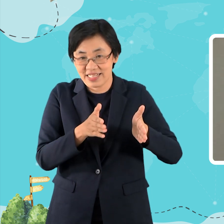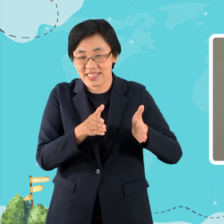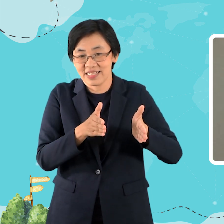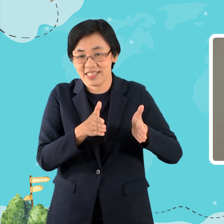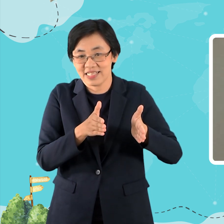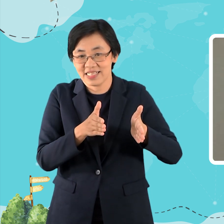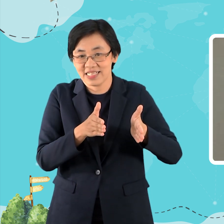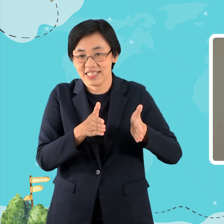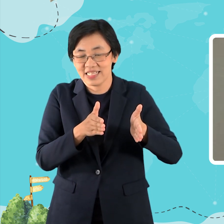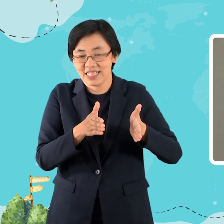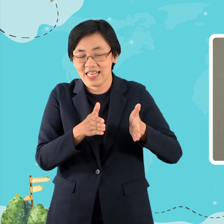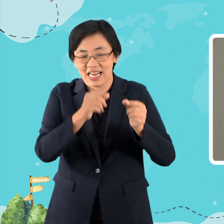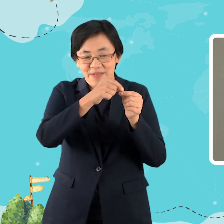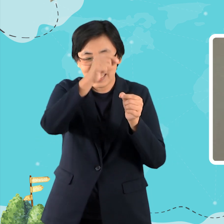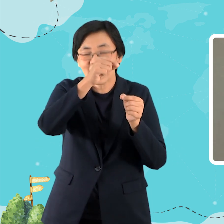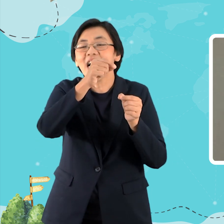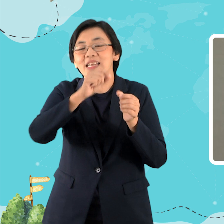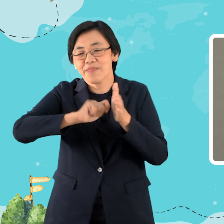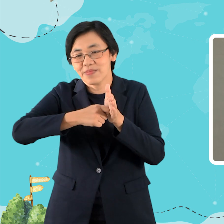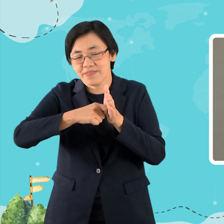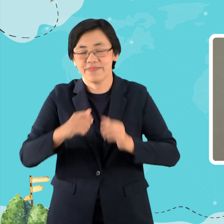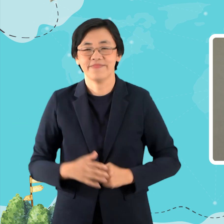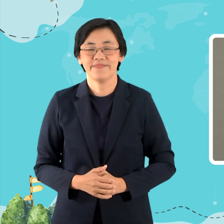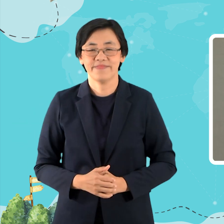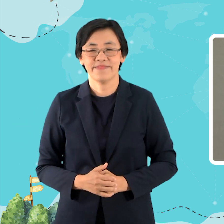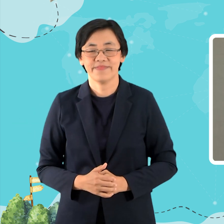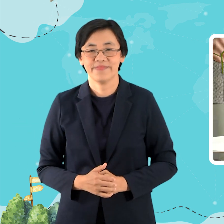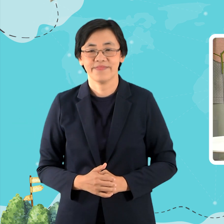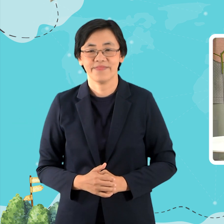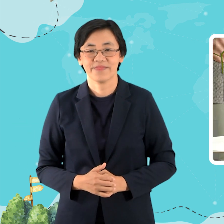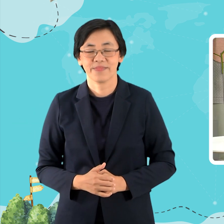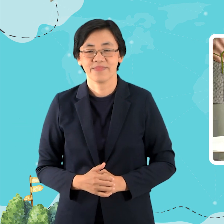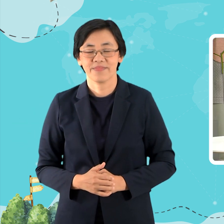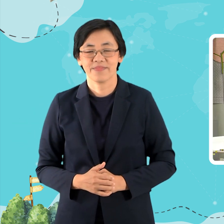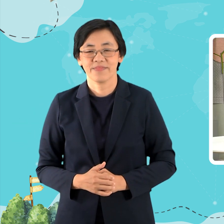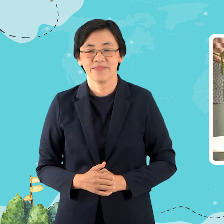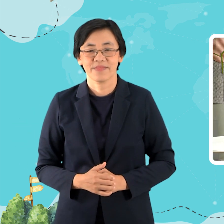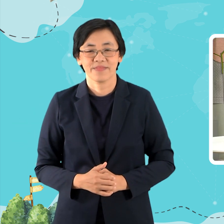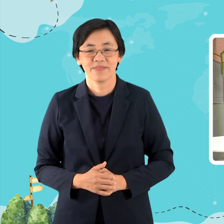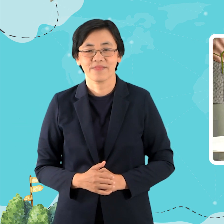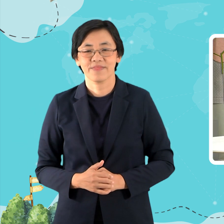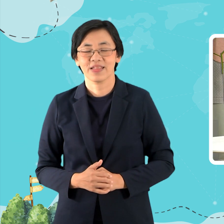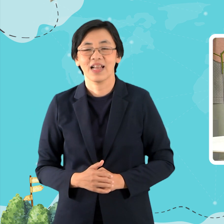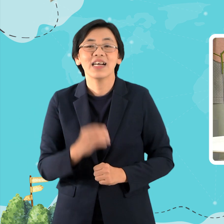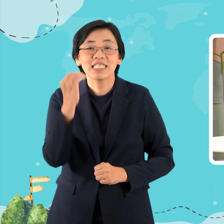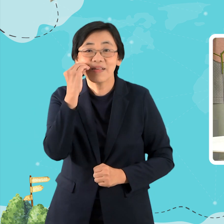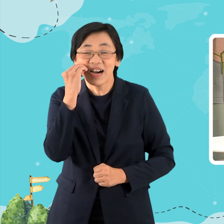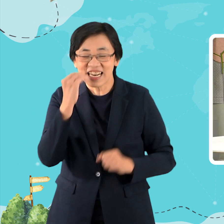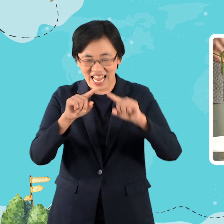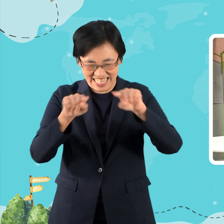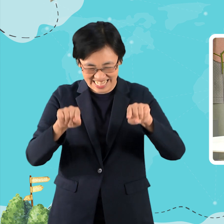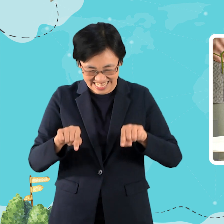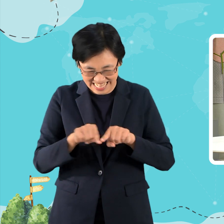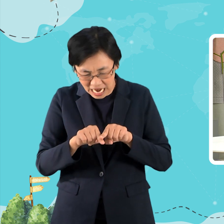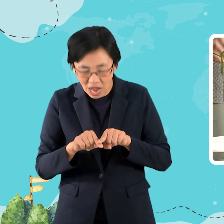ามีตัวบ้านแล้วก็มีสายเอาไว้ห้อยพวงกุญแจนะคะแล้วทีนี้เราก็มาตกแต่งด้านข้างหน้